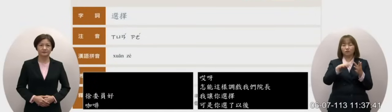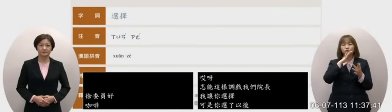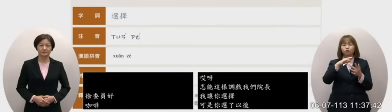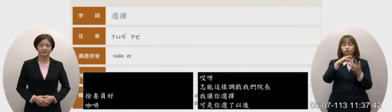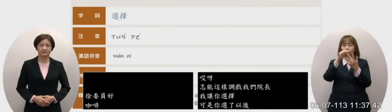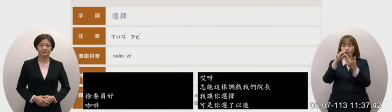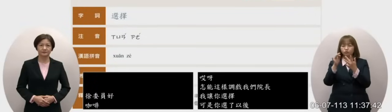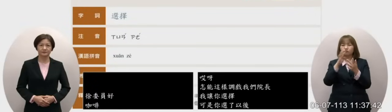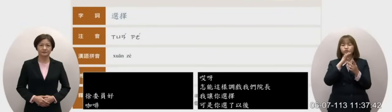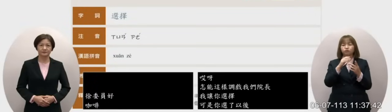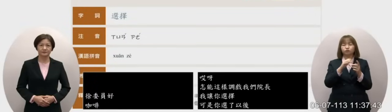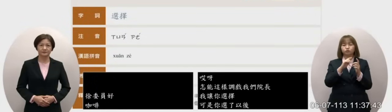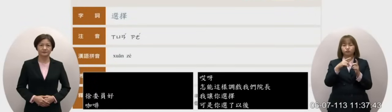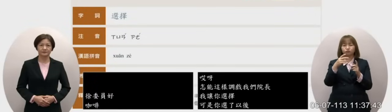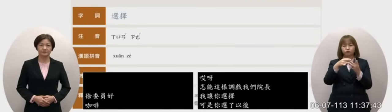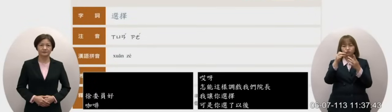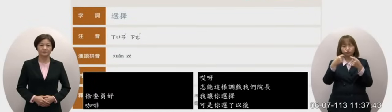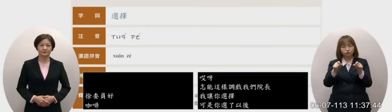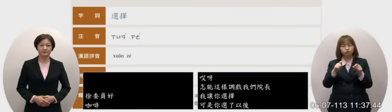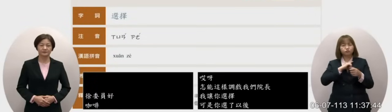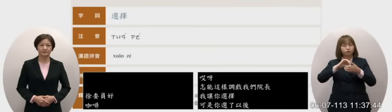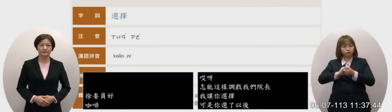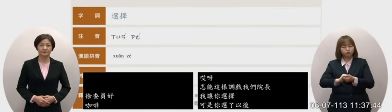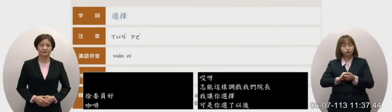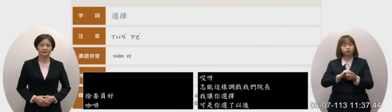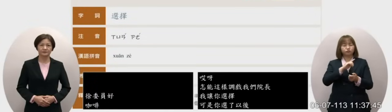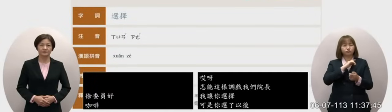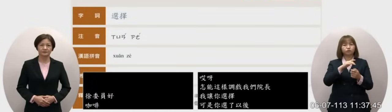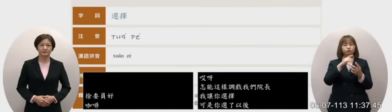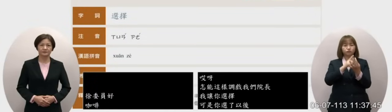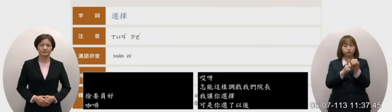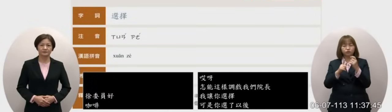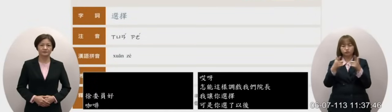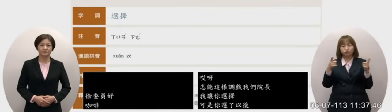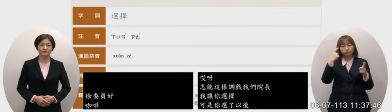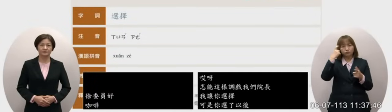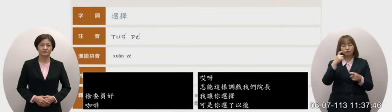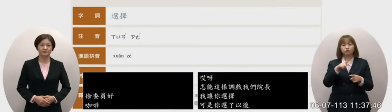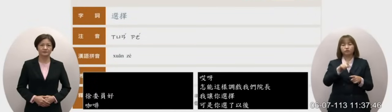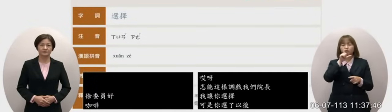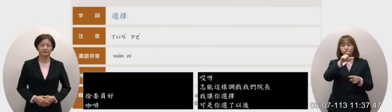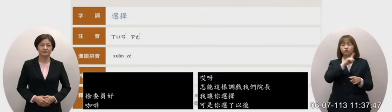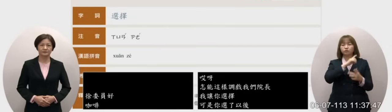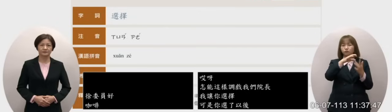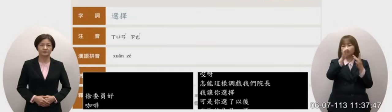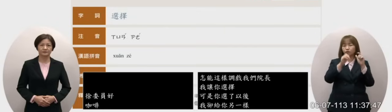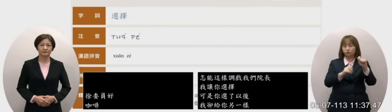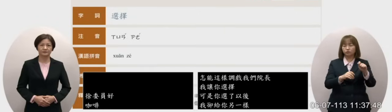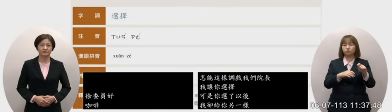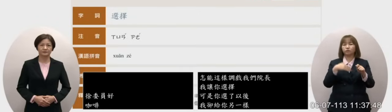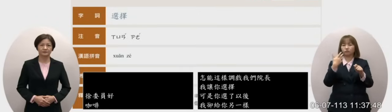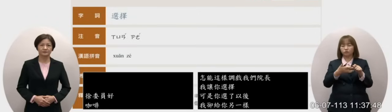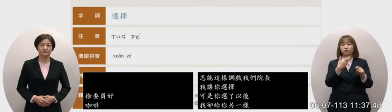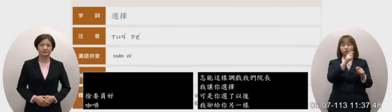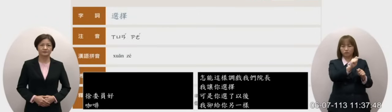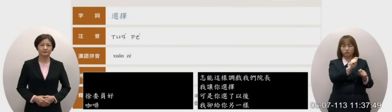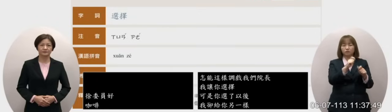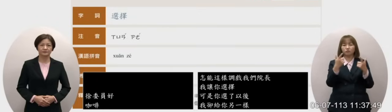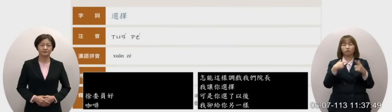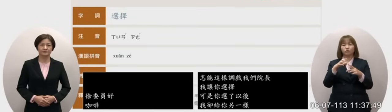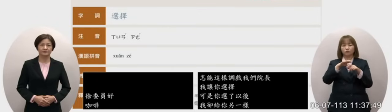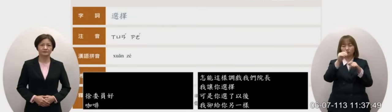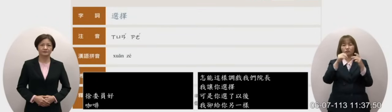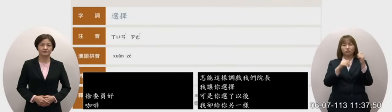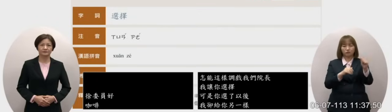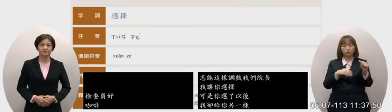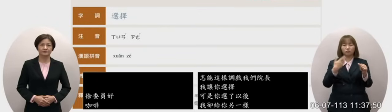挑选、遴选、拣选、抉择、选取之意，通常叫做你选了 A 就给 A， 不是你选